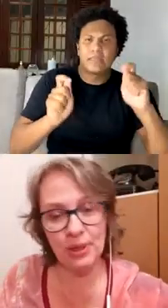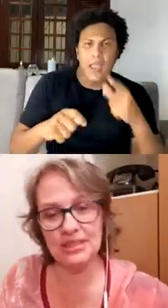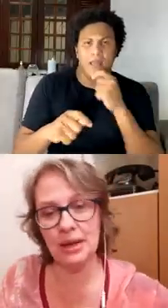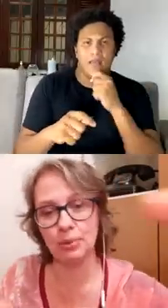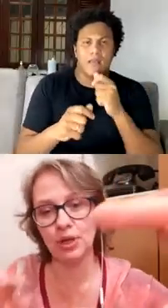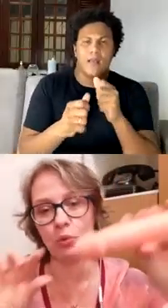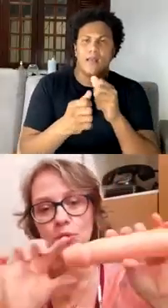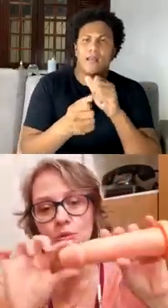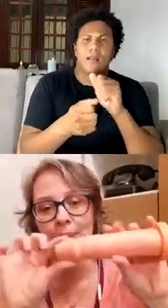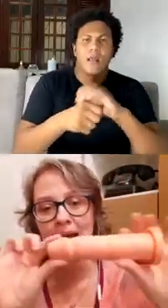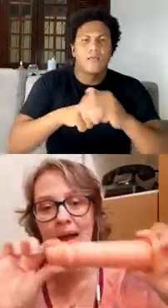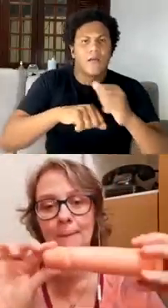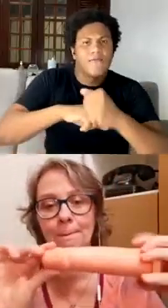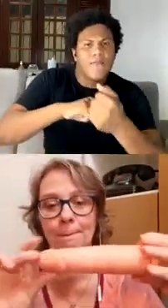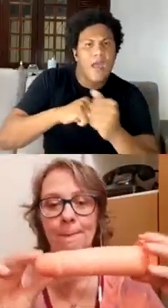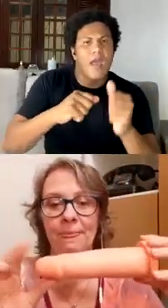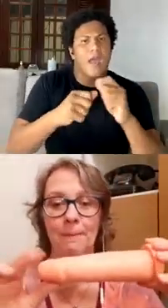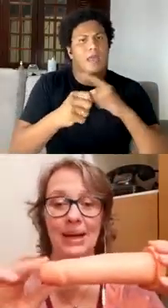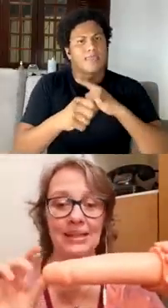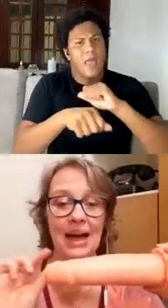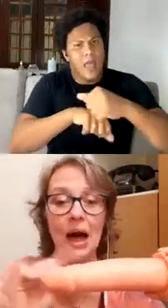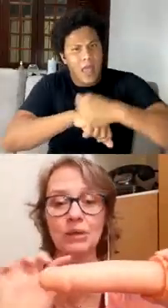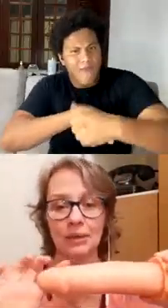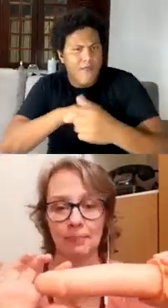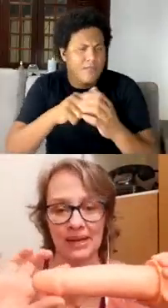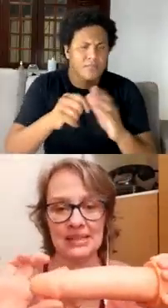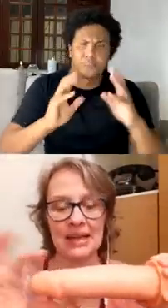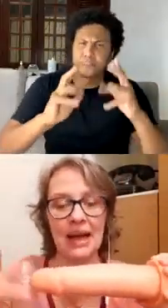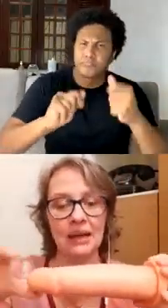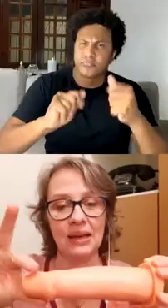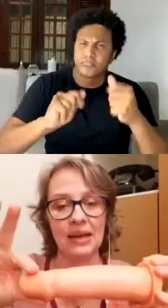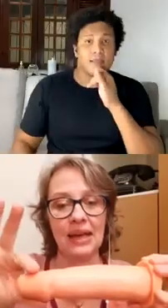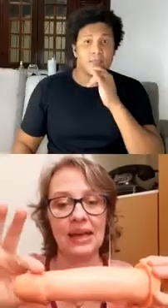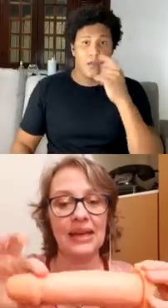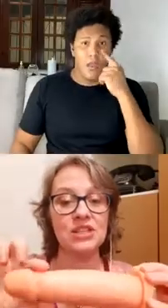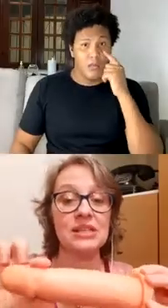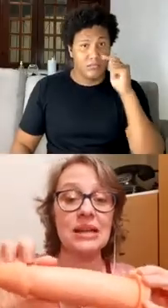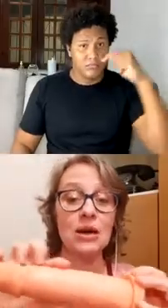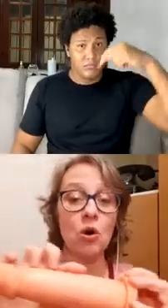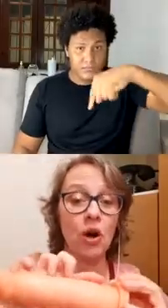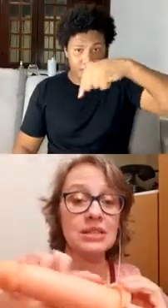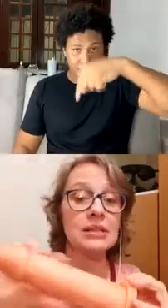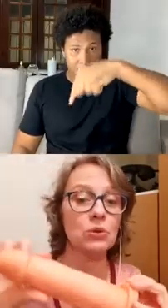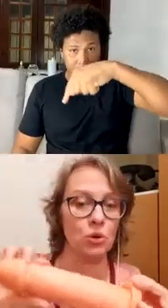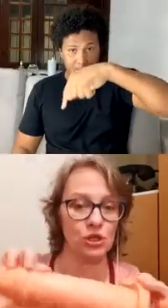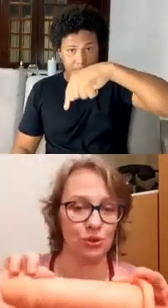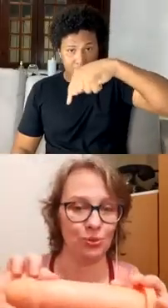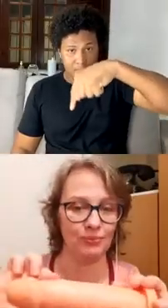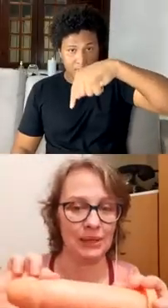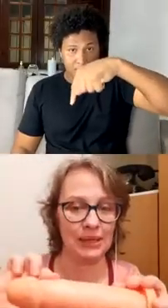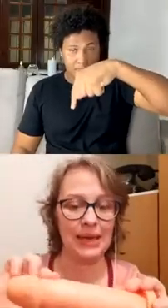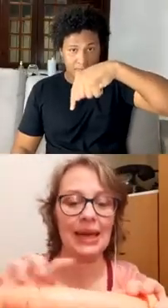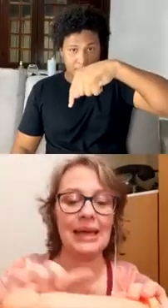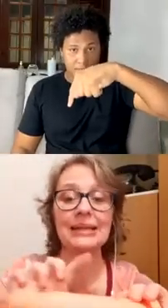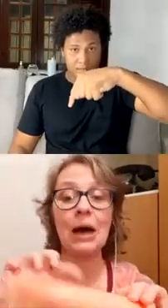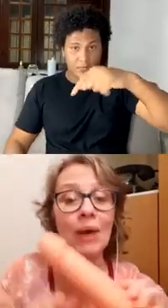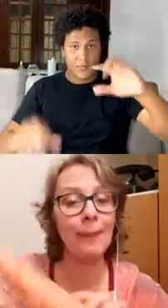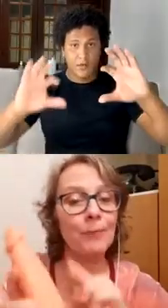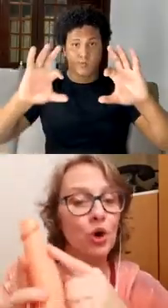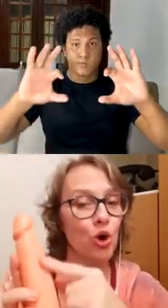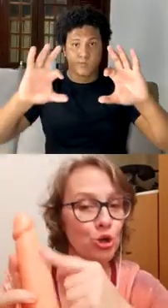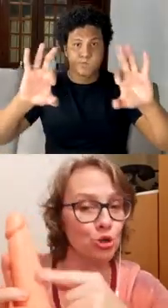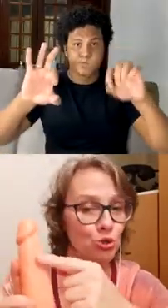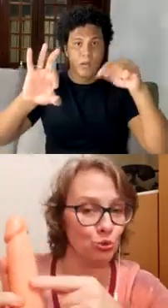Esse, por exemplo, que eu uso para dar aula, para ensinar, ele é de silicone cirúrgico. Ele não